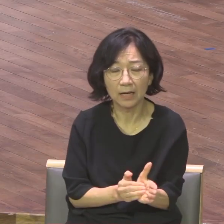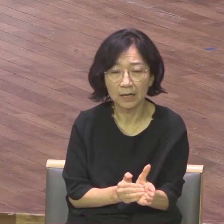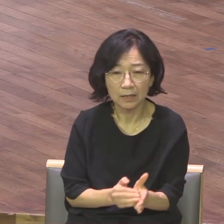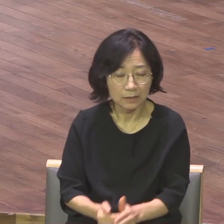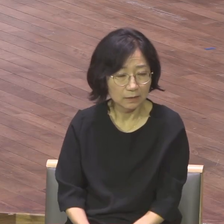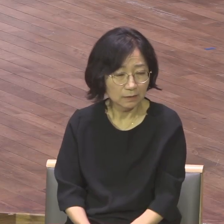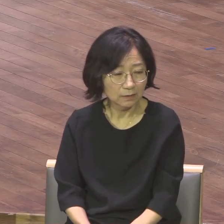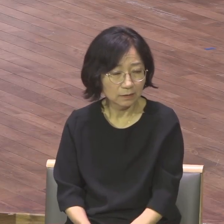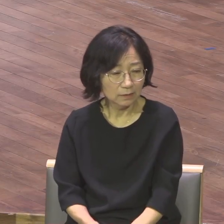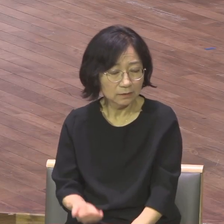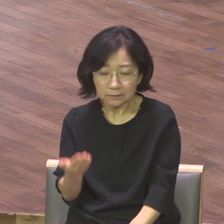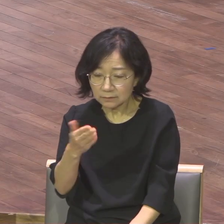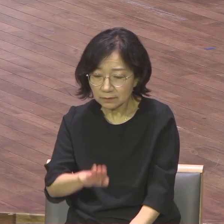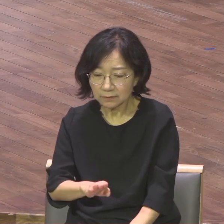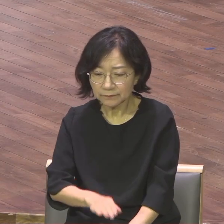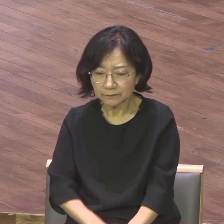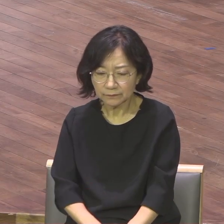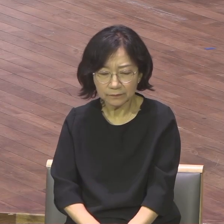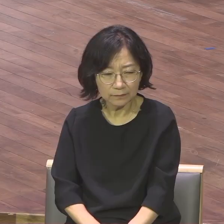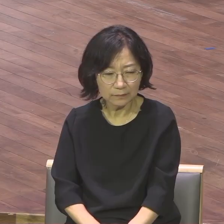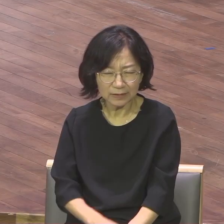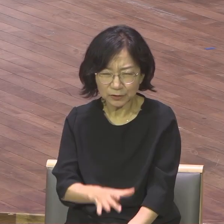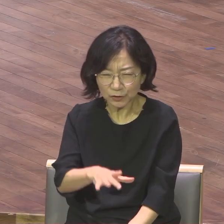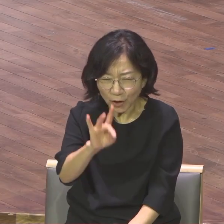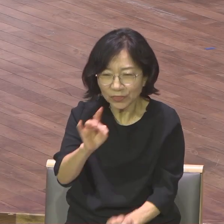그런데 안타깝게도 저 사람